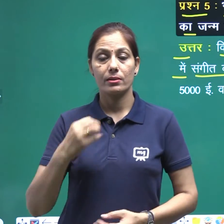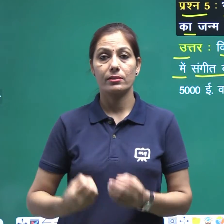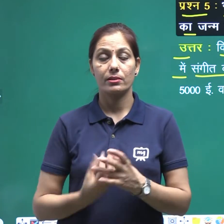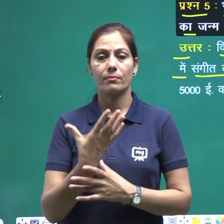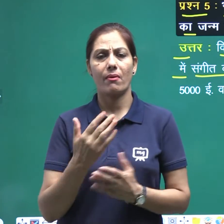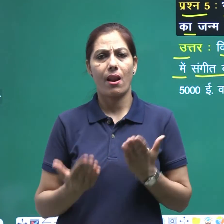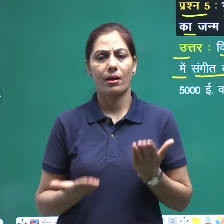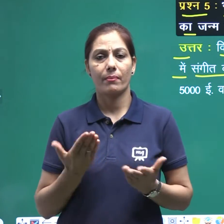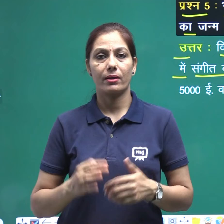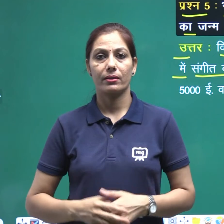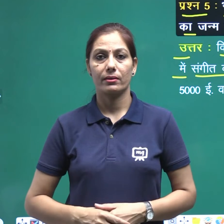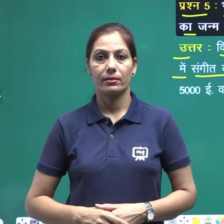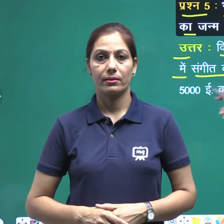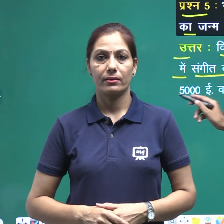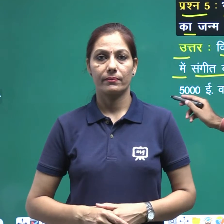लगभग